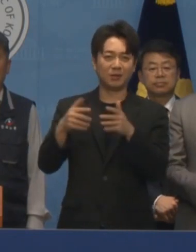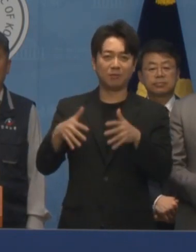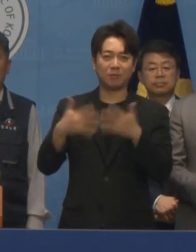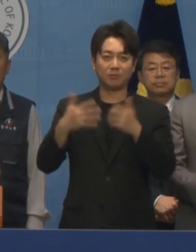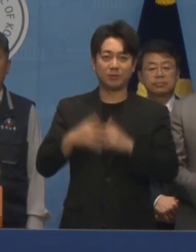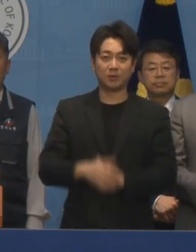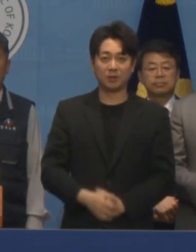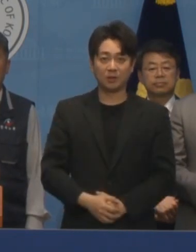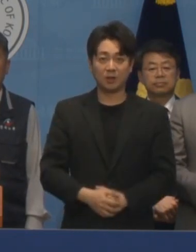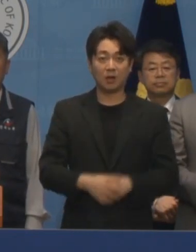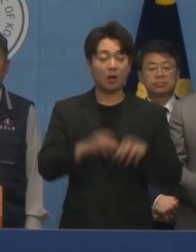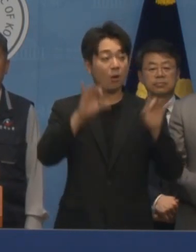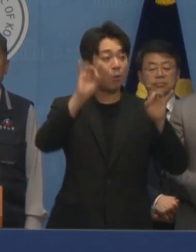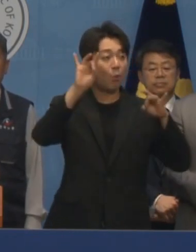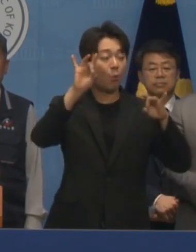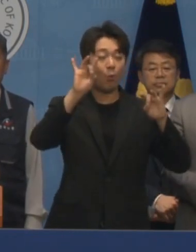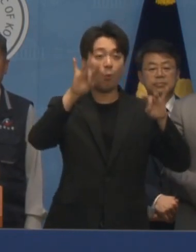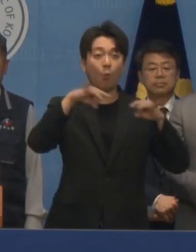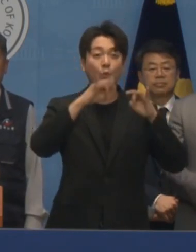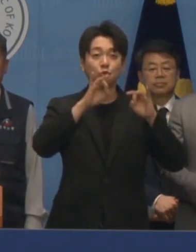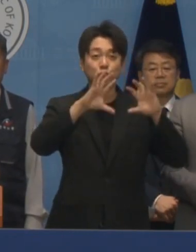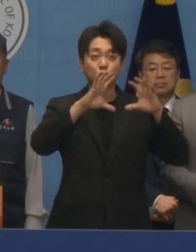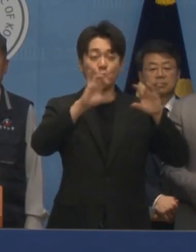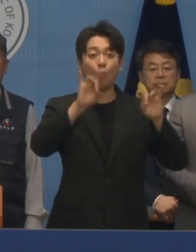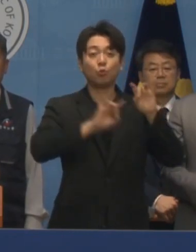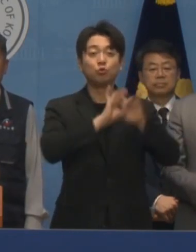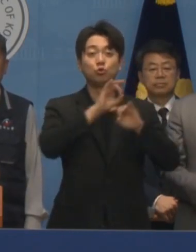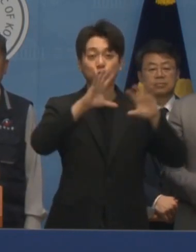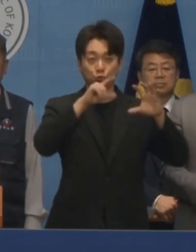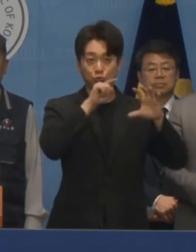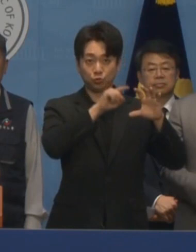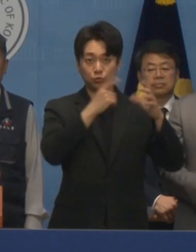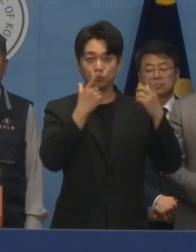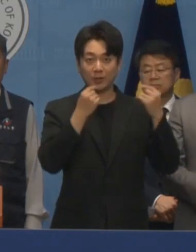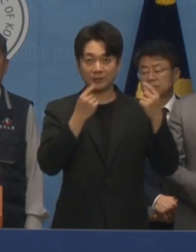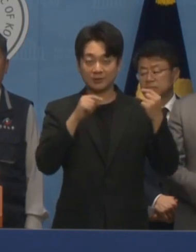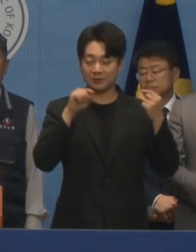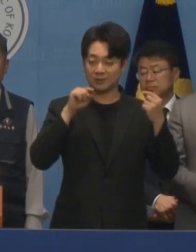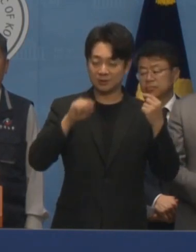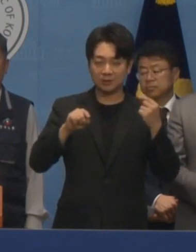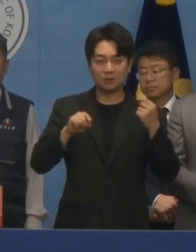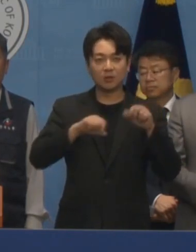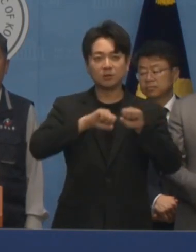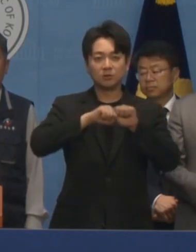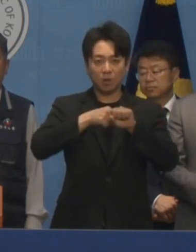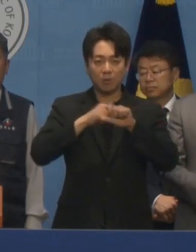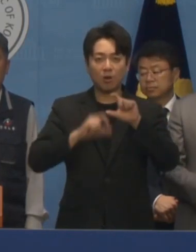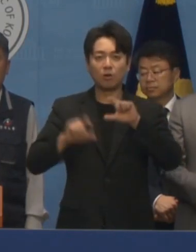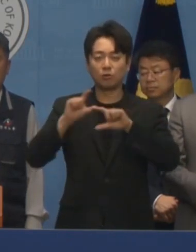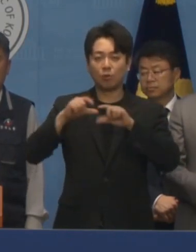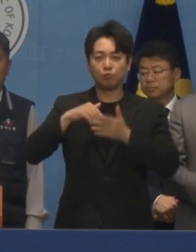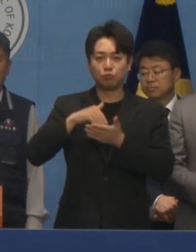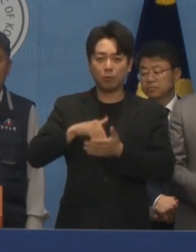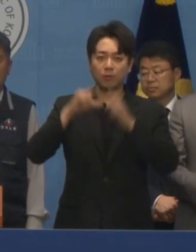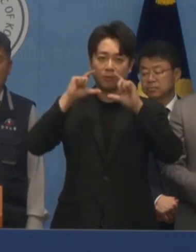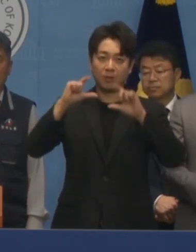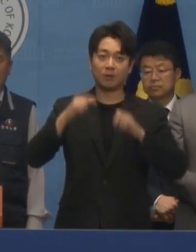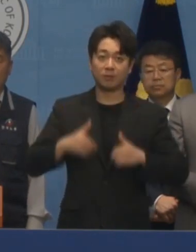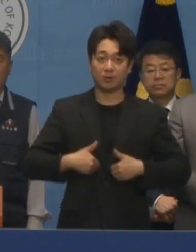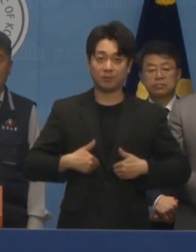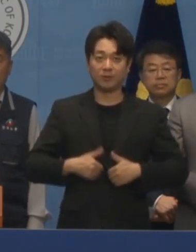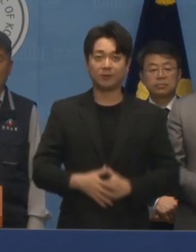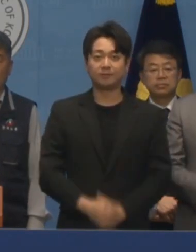참고해서 임금 체불 경영자와 법인에 대한 더 엄격한 처벌이 있어야 하겠습니다. 또한 국가가